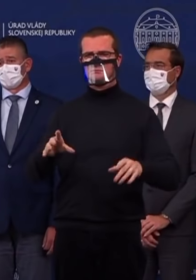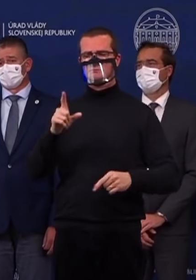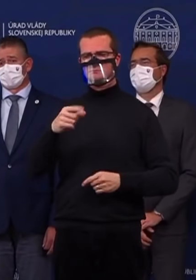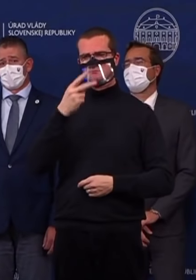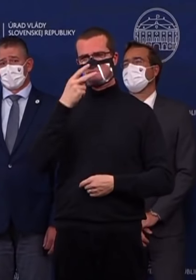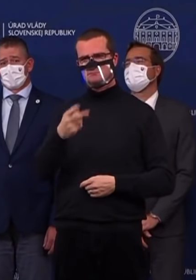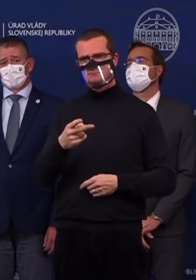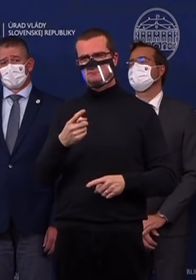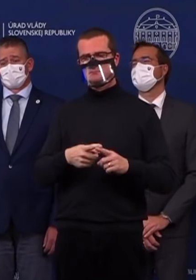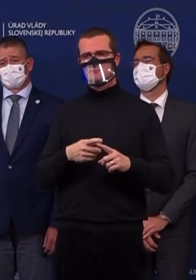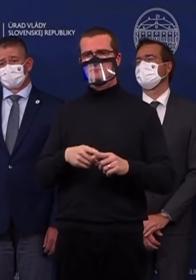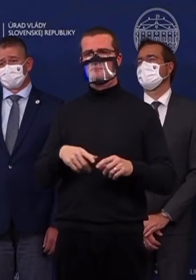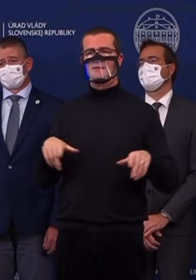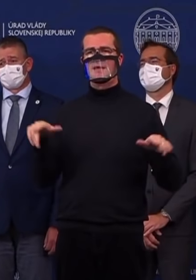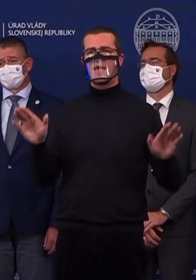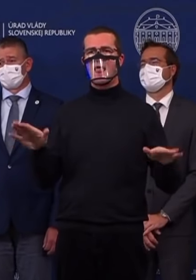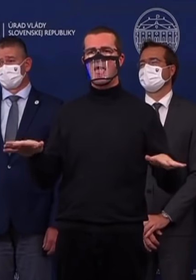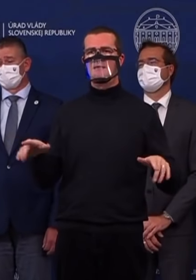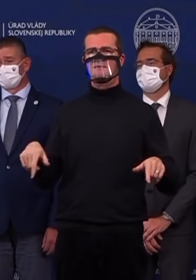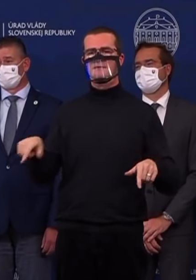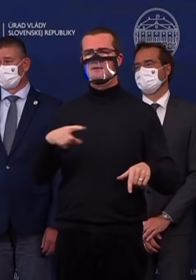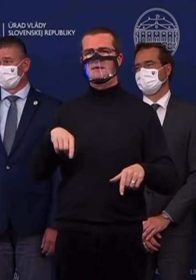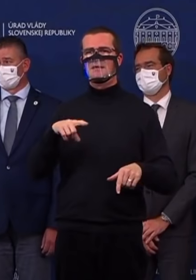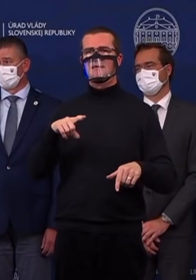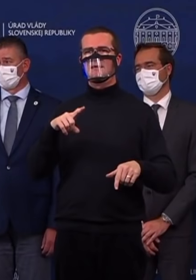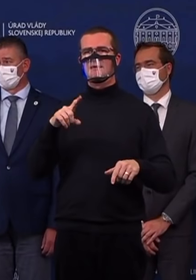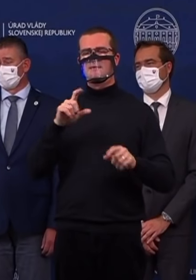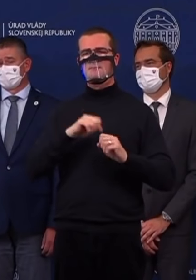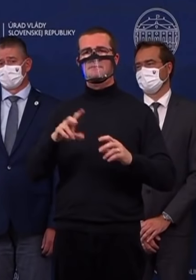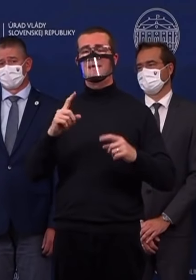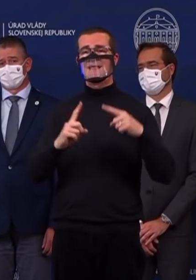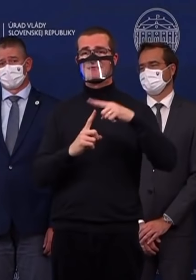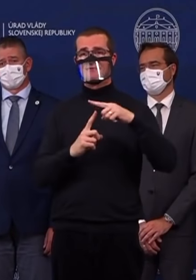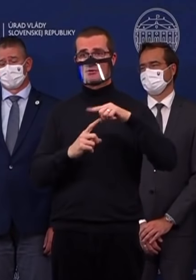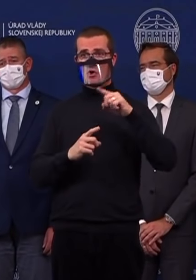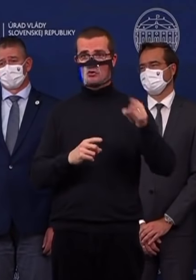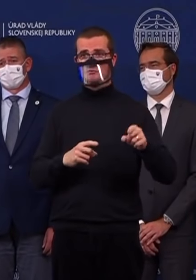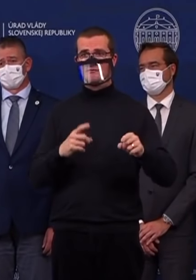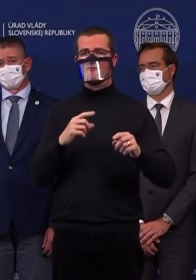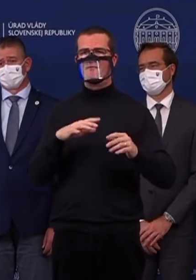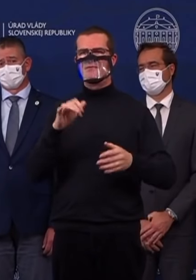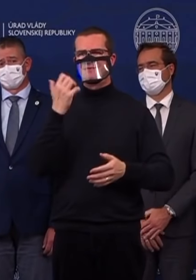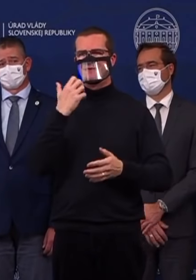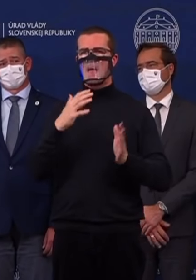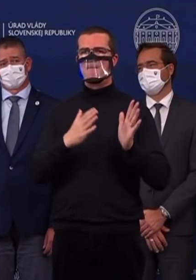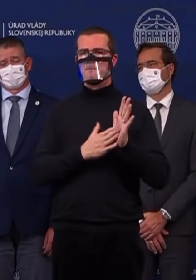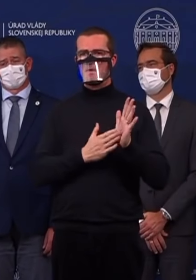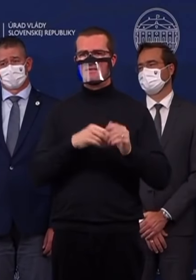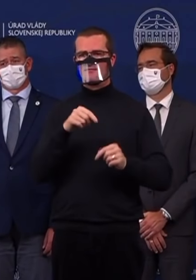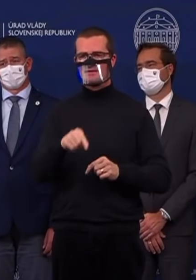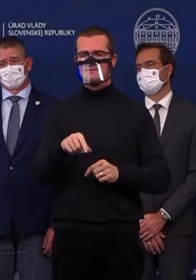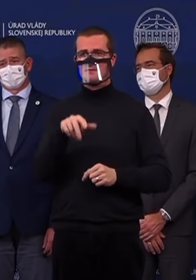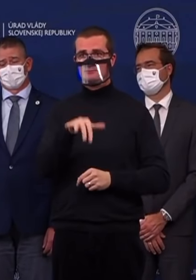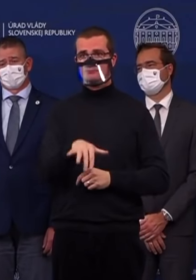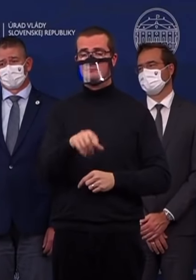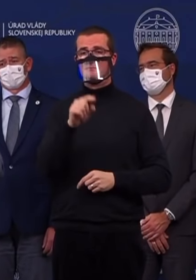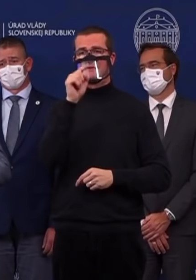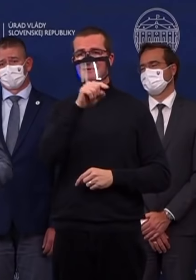sledoval, že letí po internete informácia, že v Tvrdošíne, v Medvedzi, na odbernom mieste,